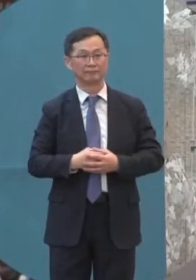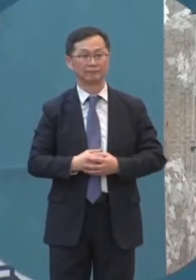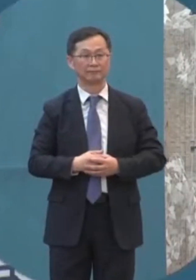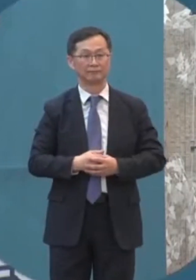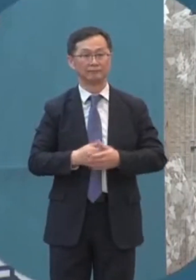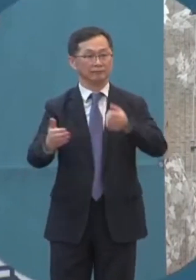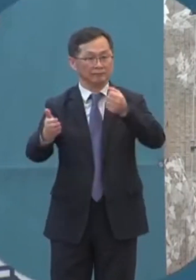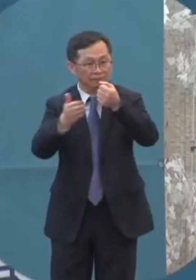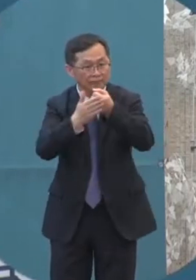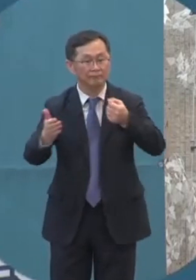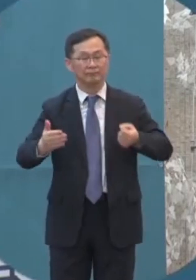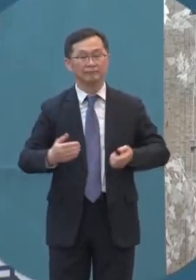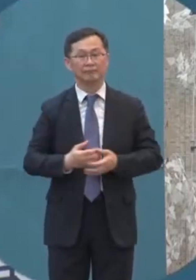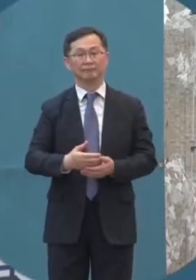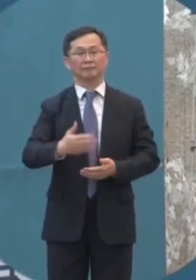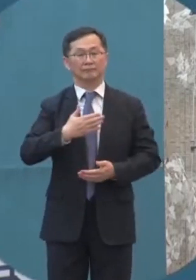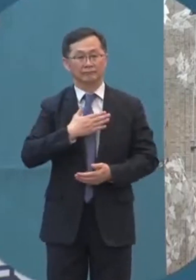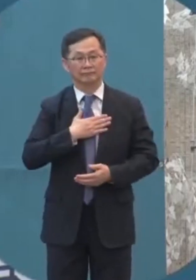그래서 저는